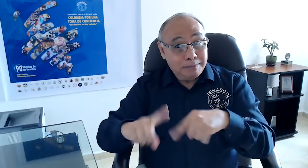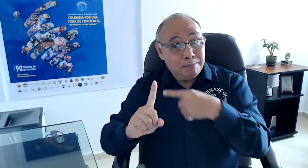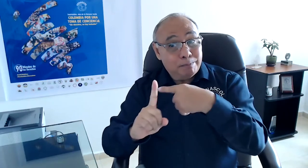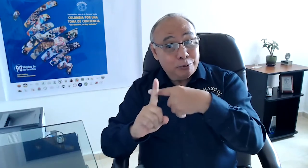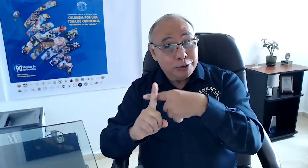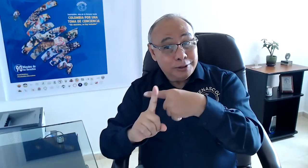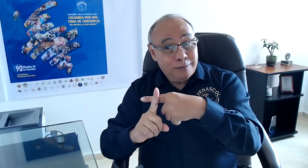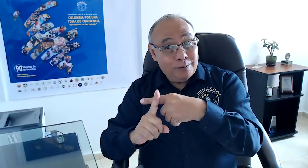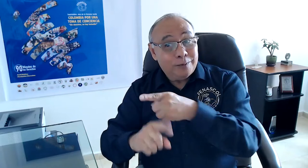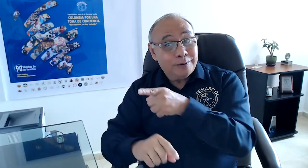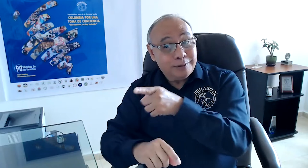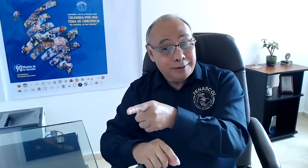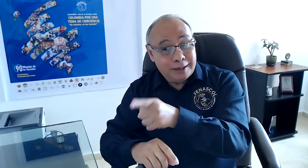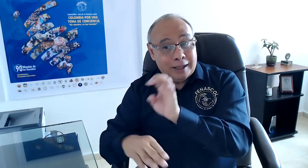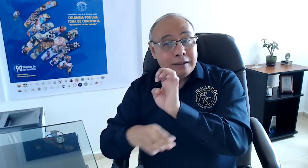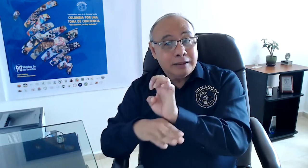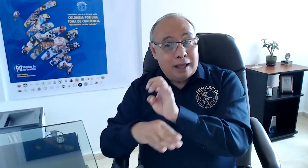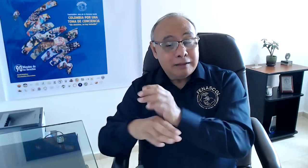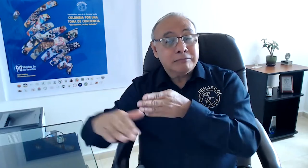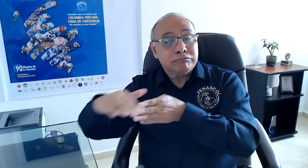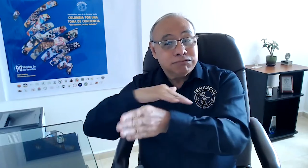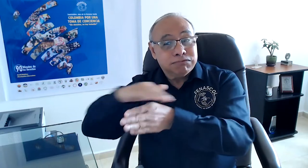accesibles, sino aquellas que sí lo son.